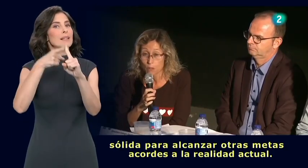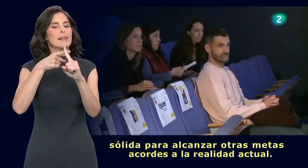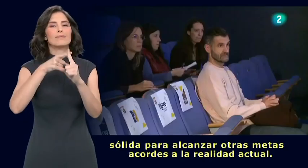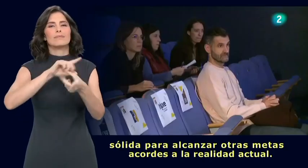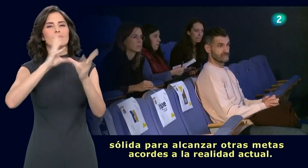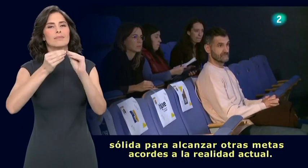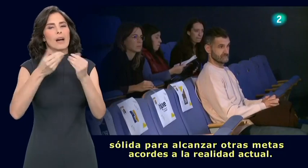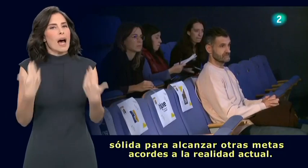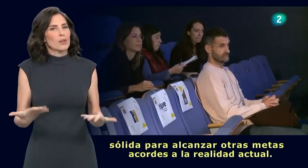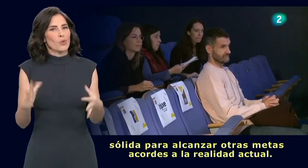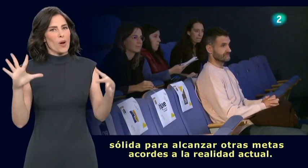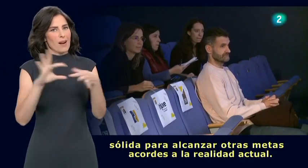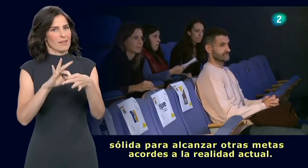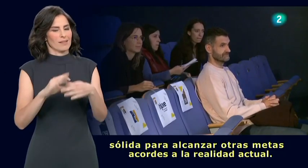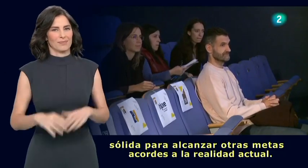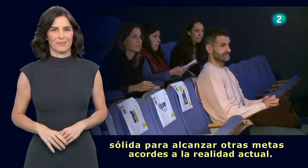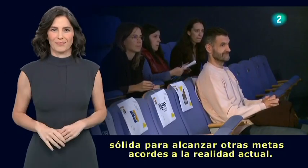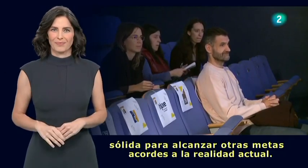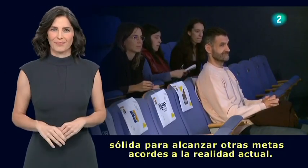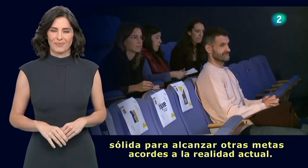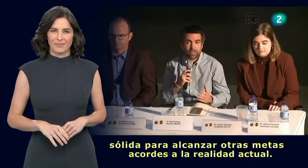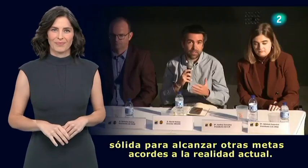para alcanzar otras metas más acordes a la realidad actual.